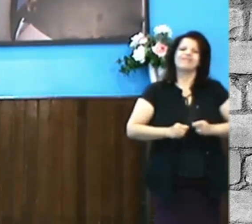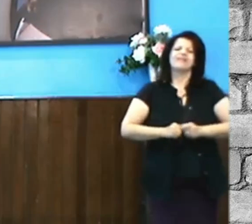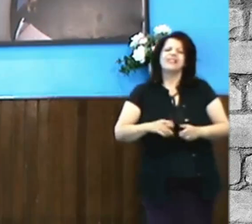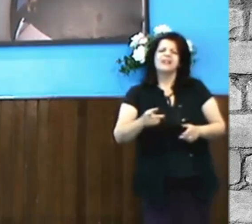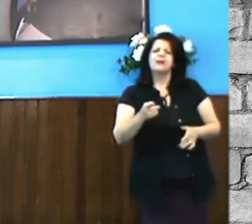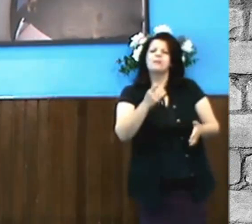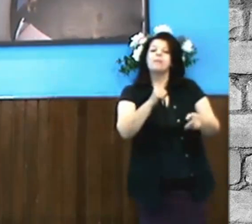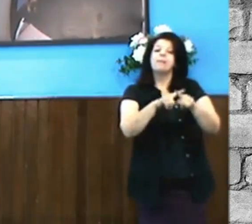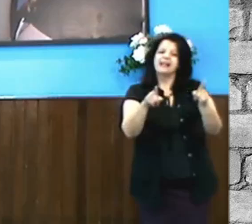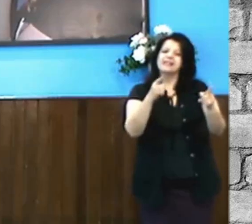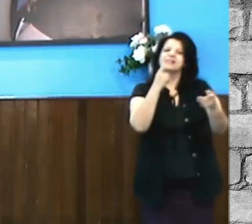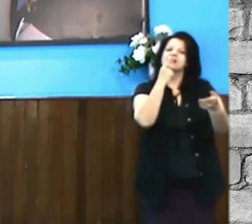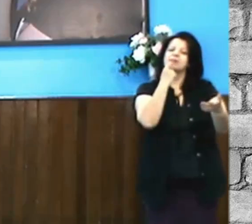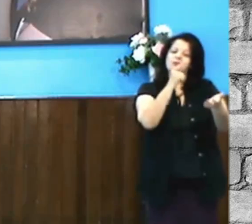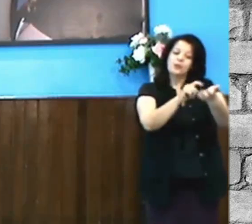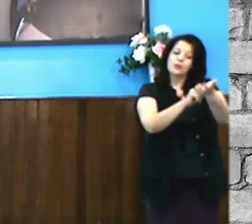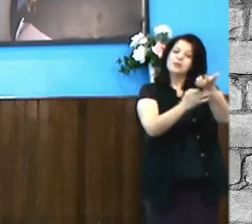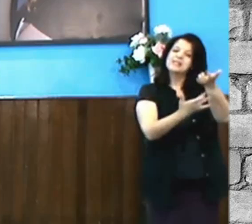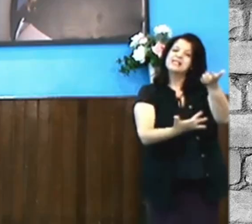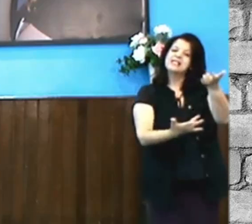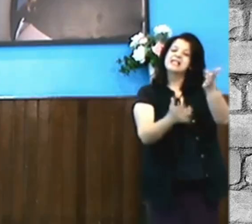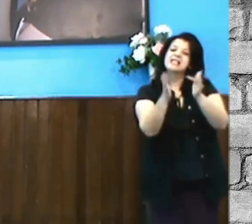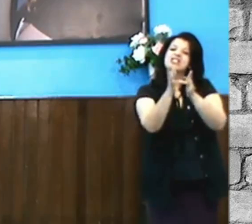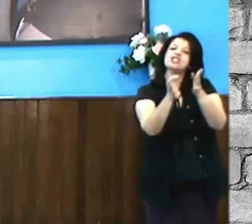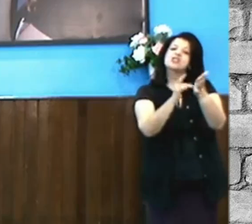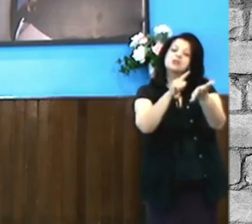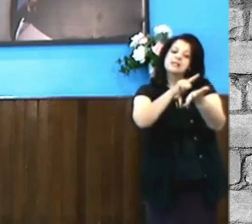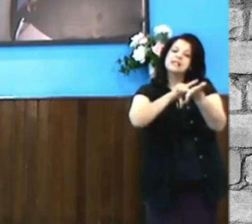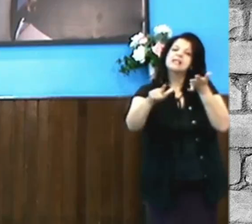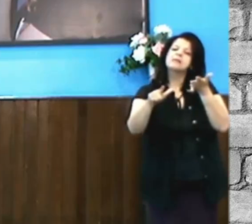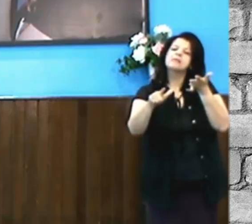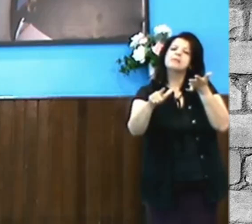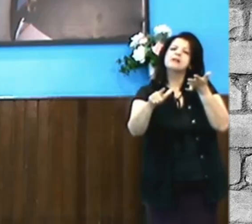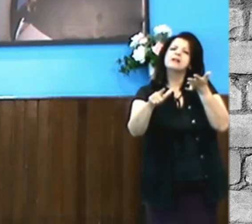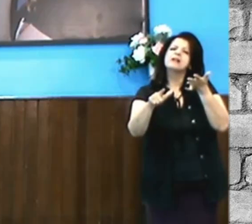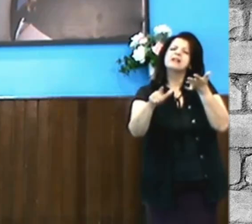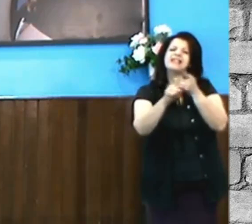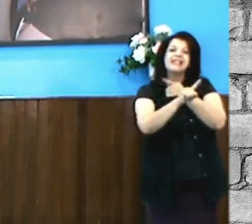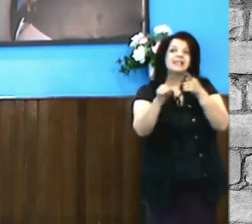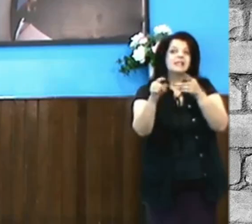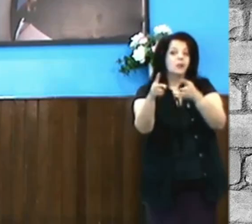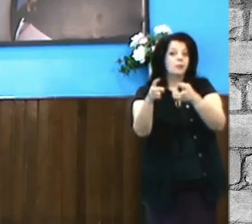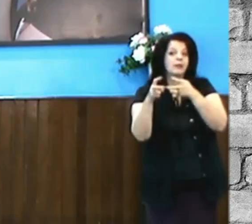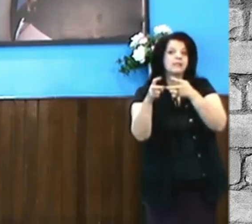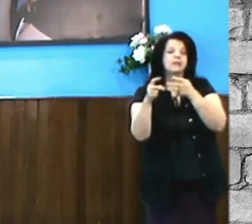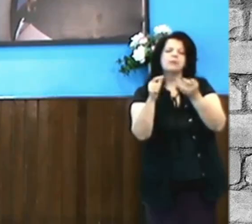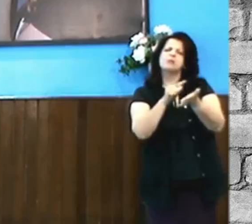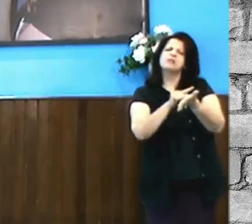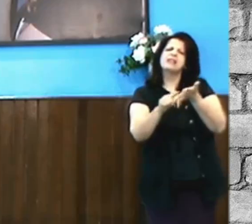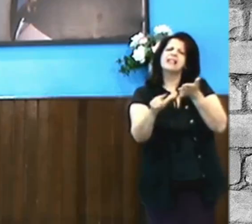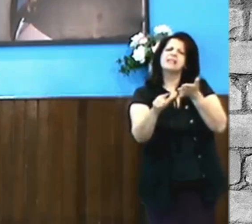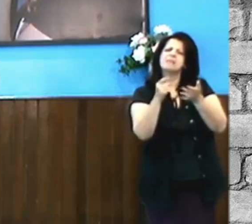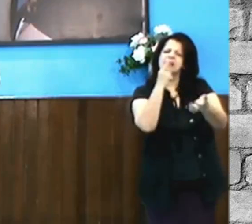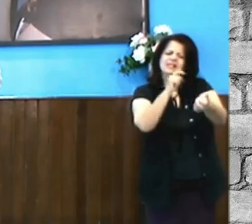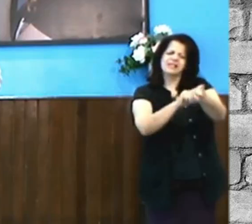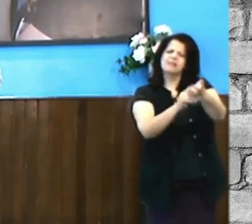que o sangue de Jesus purifica. Mas nós estamos ficando frustrados porque não percebemos essa purificação. Mas sabe por que nós não percebemos a